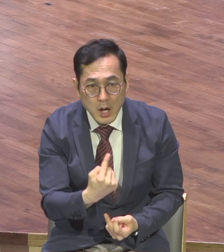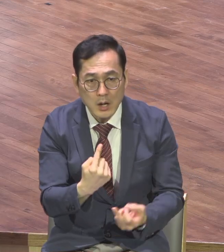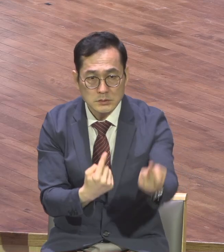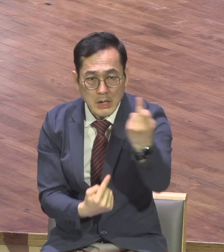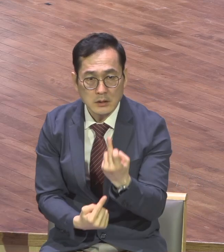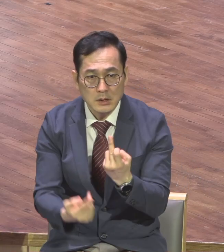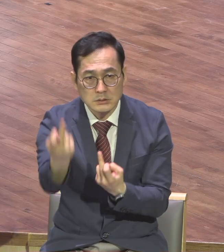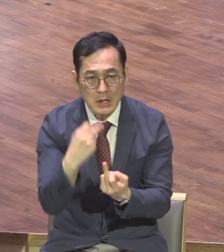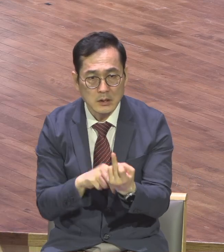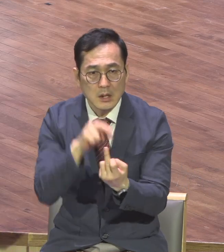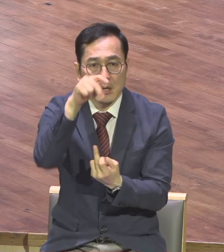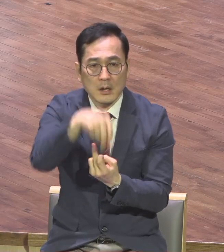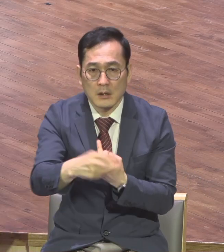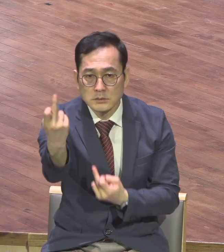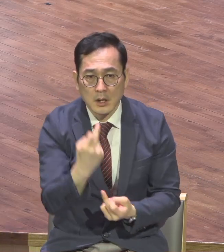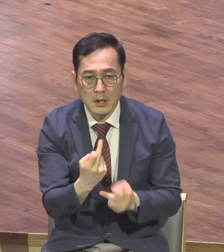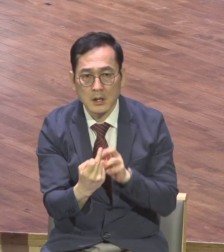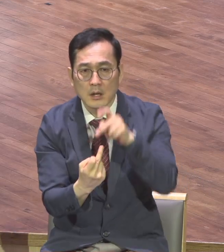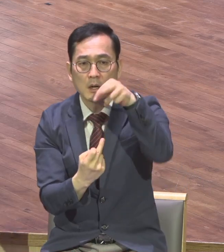살다가 죽어요.